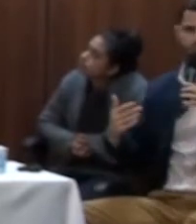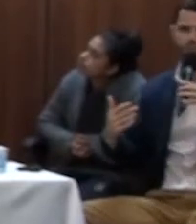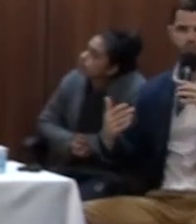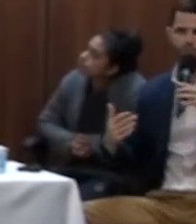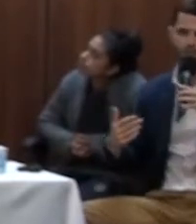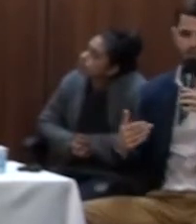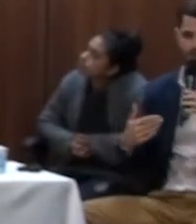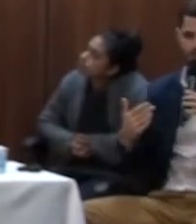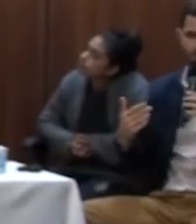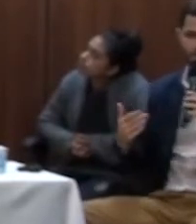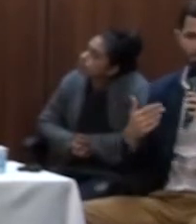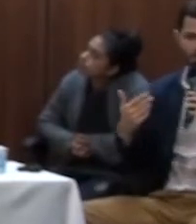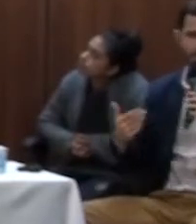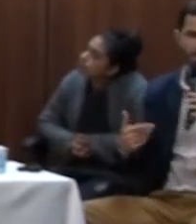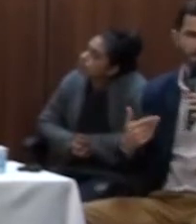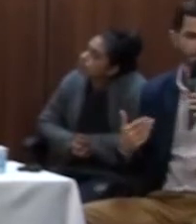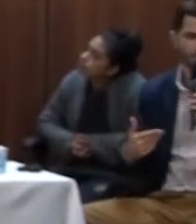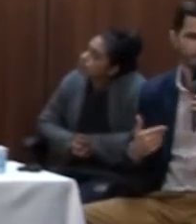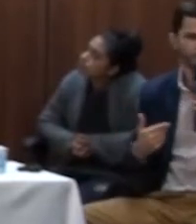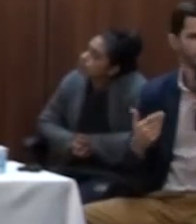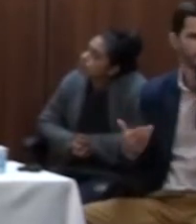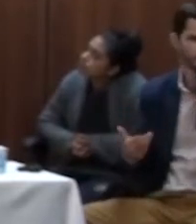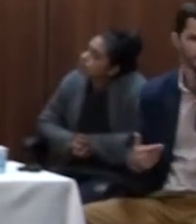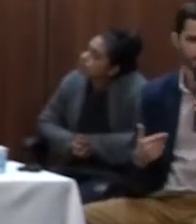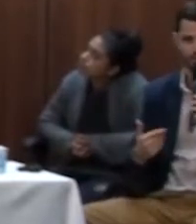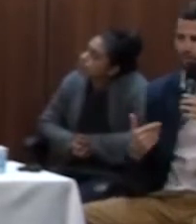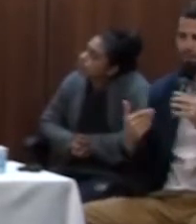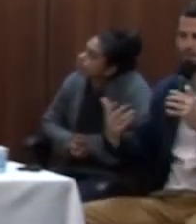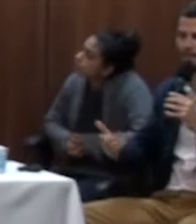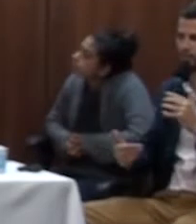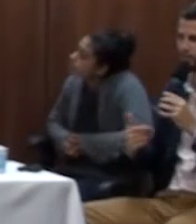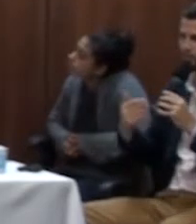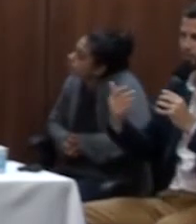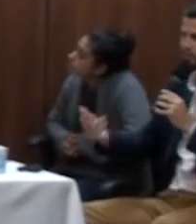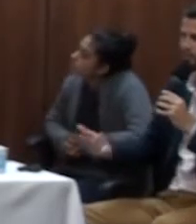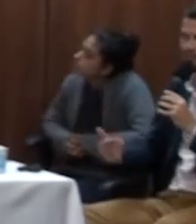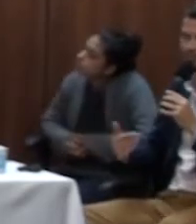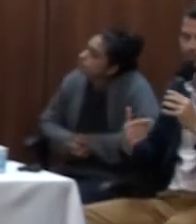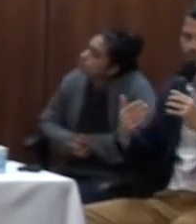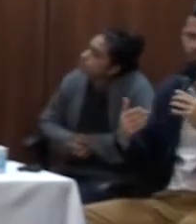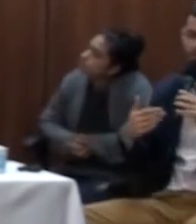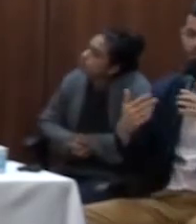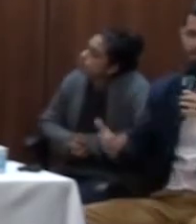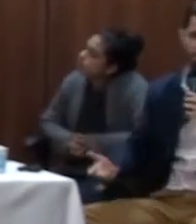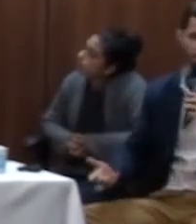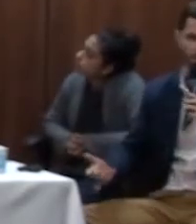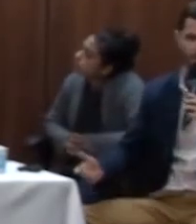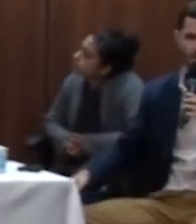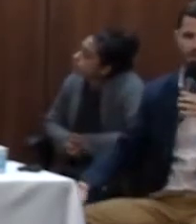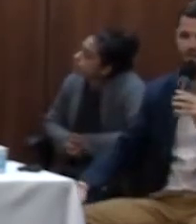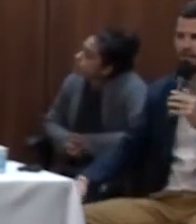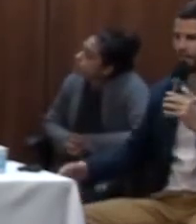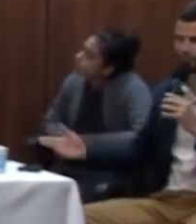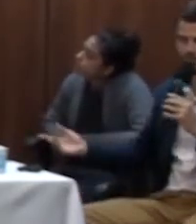feito o que a gente conseguia em termos de medidas. Então, oficiados e propostos, fizemos diversas